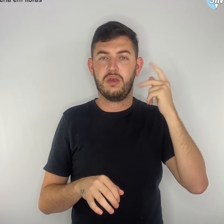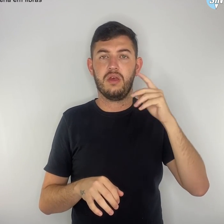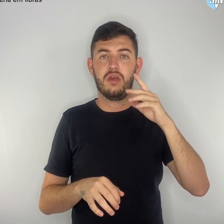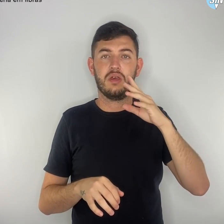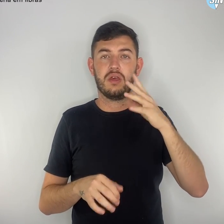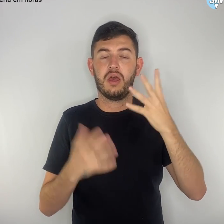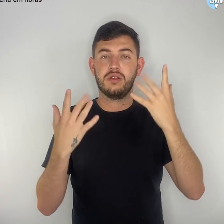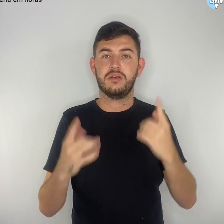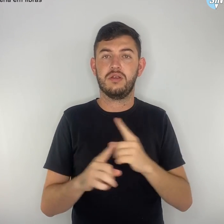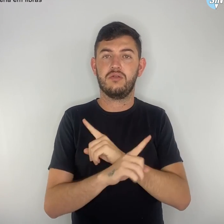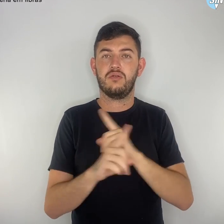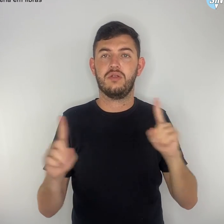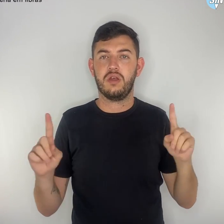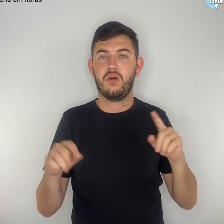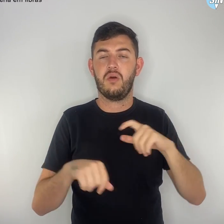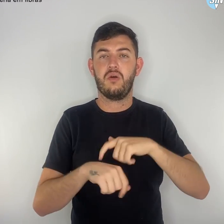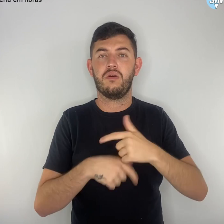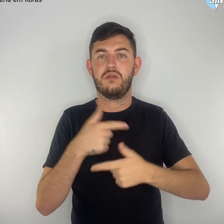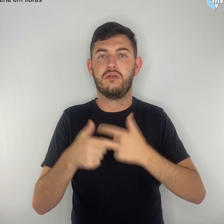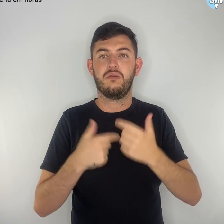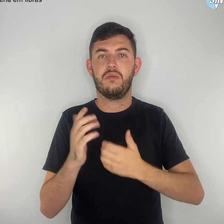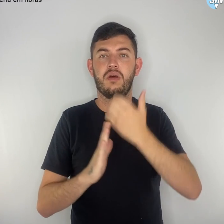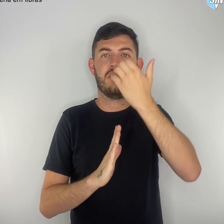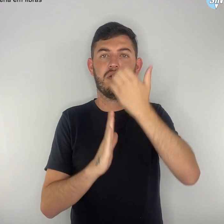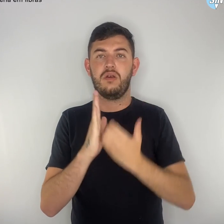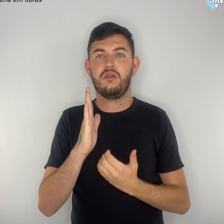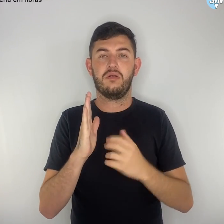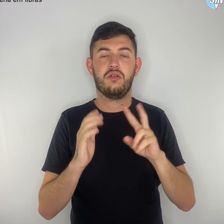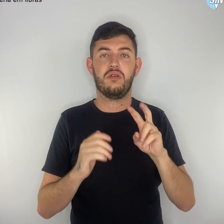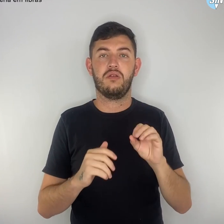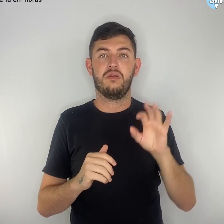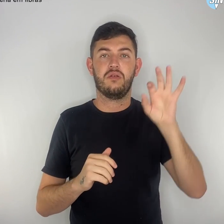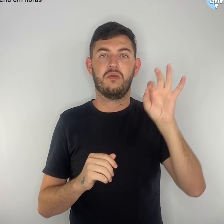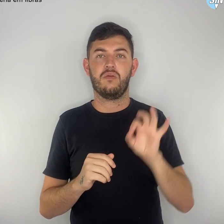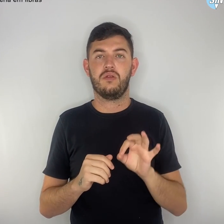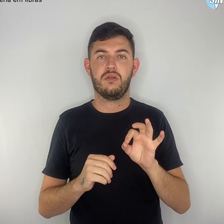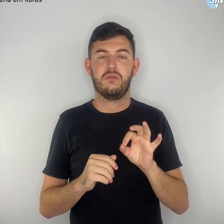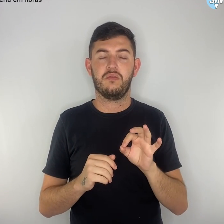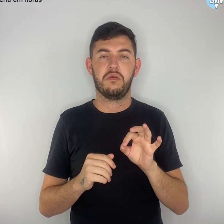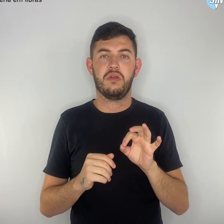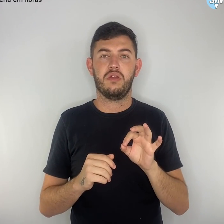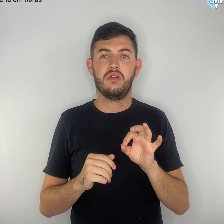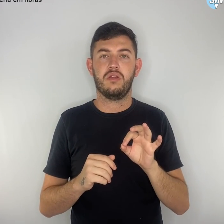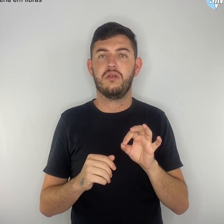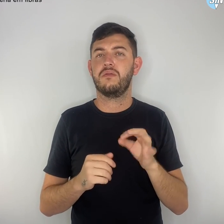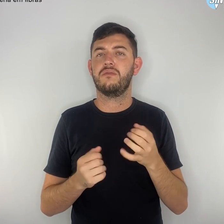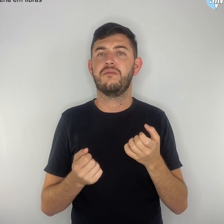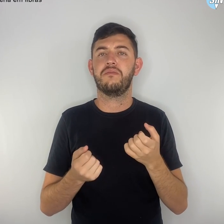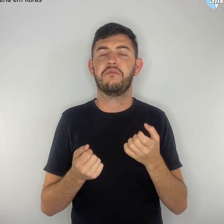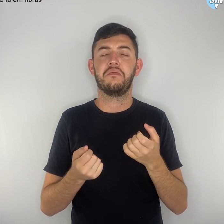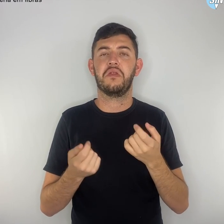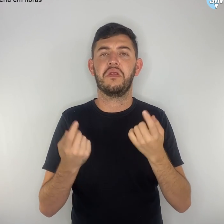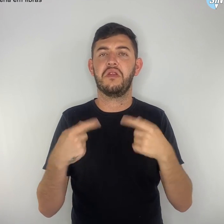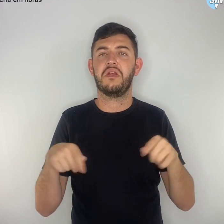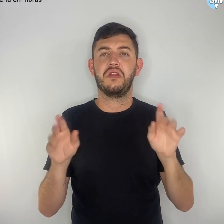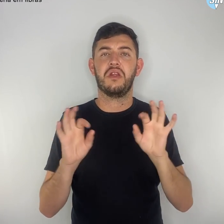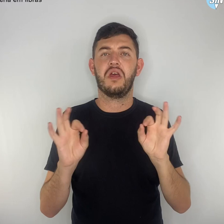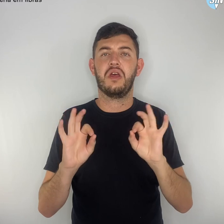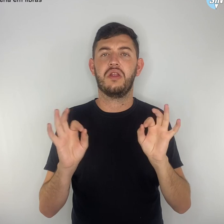trabalho reduzida em 50%, sem necessidade de compensação ou